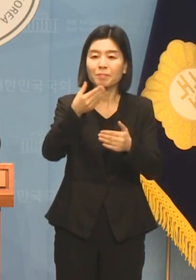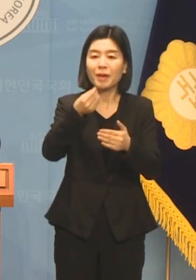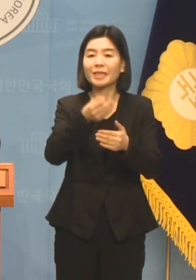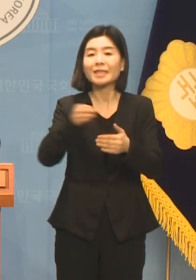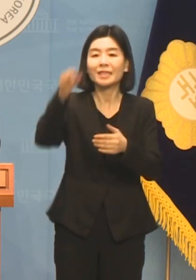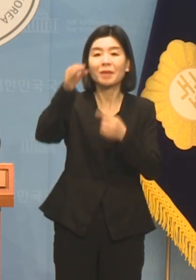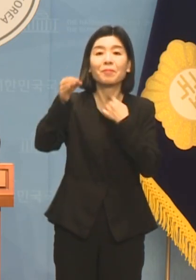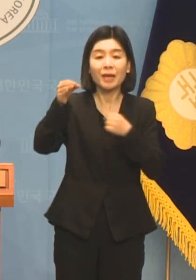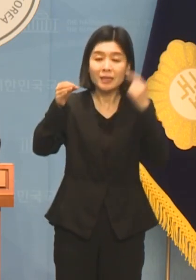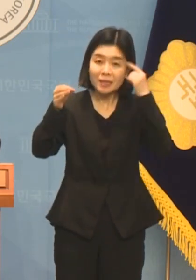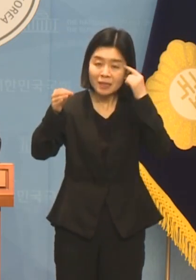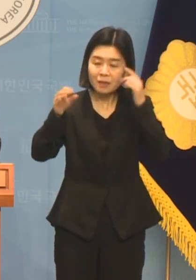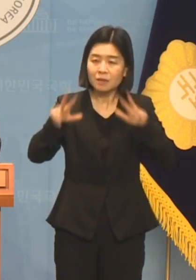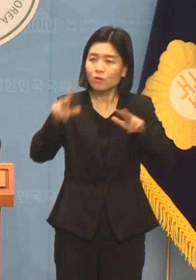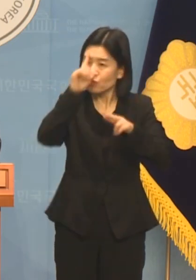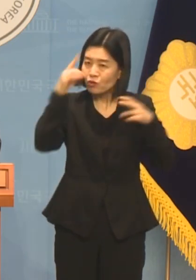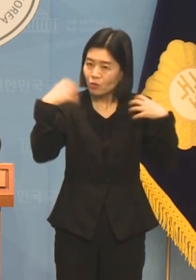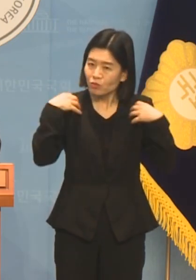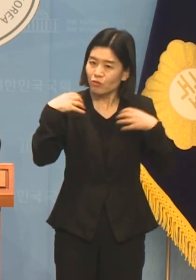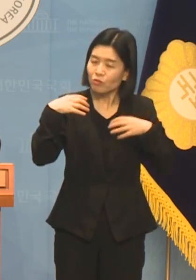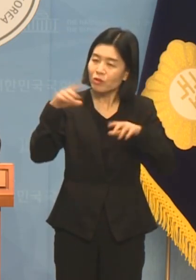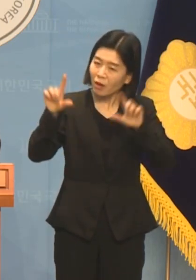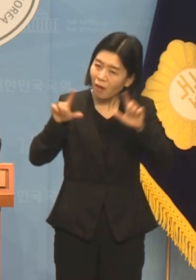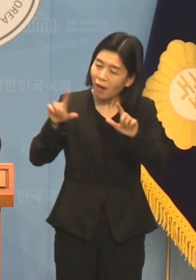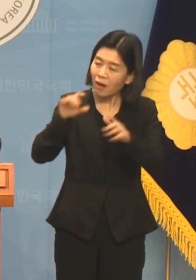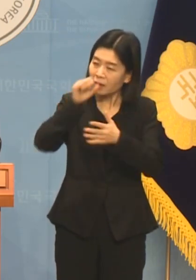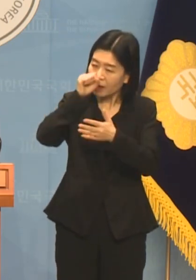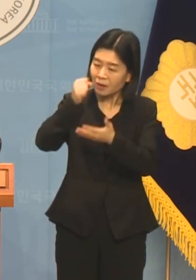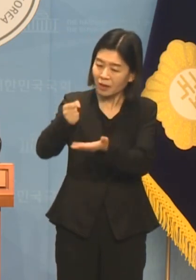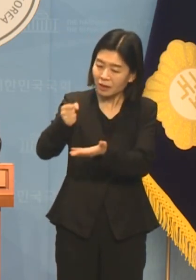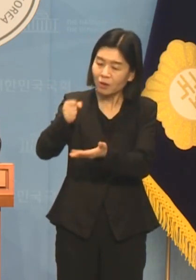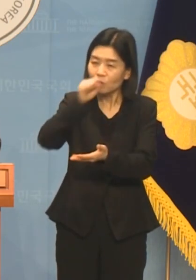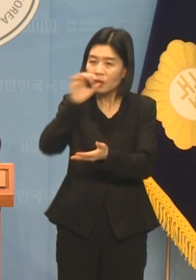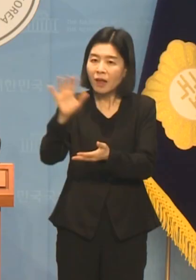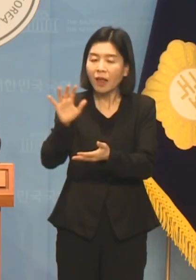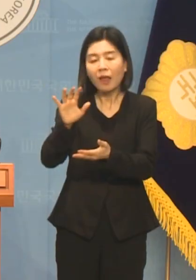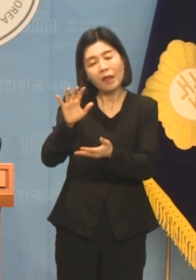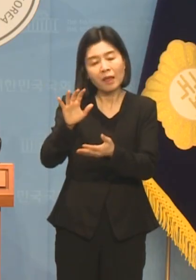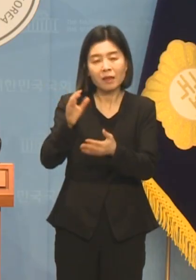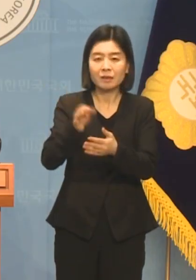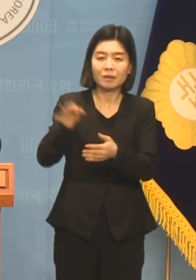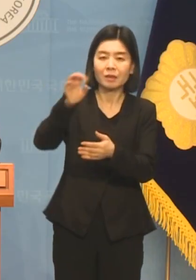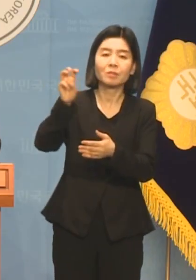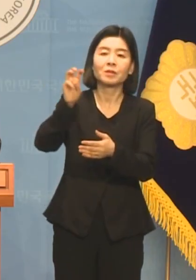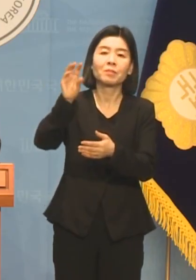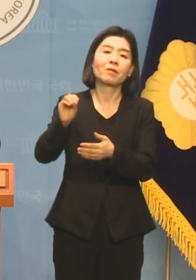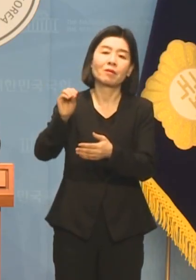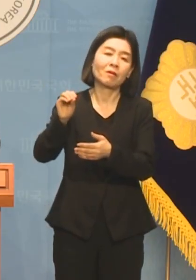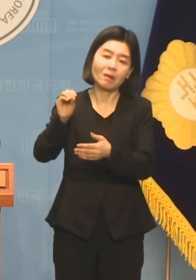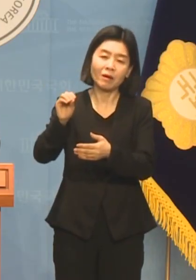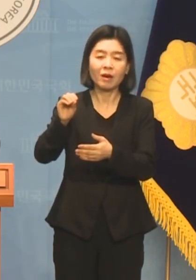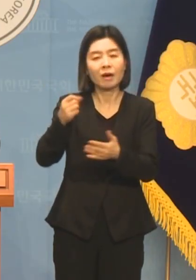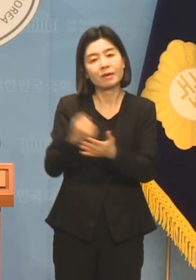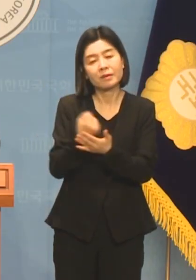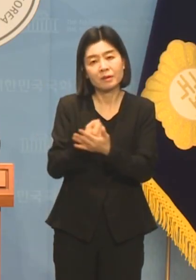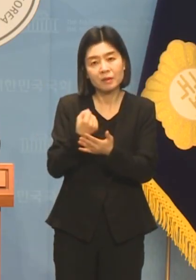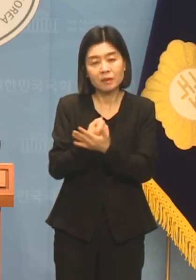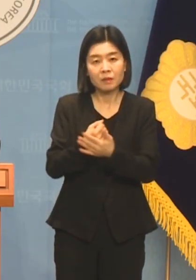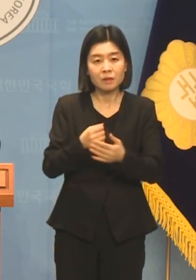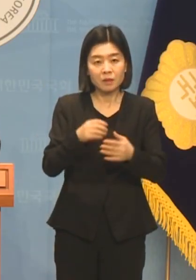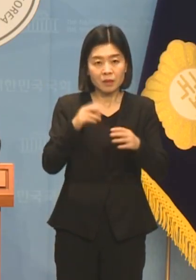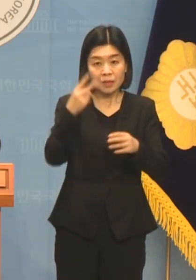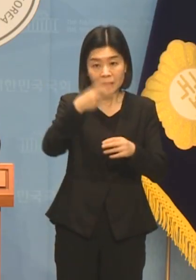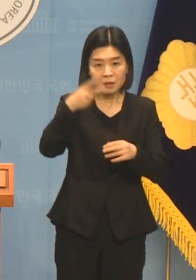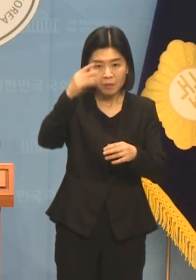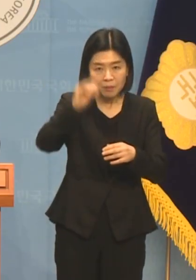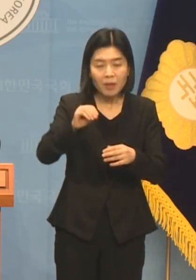윤석열 정부 들어 재정 상황이 악화된 점을 감안하여 30만 원밖에 현실화할 수 없는 점은 아쉽습니다. 2천만 월급쟁이들의 삶이